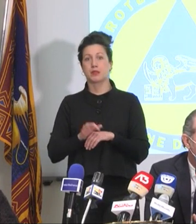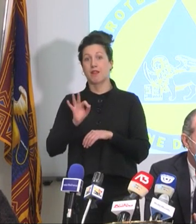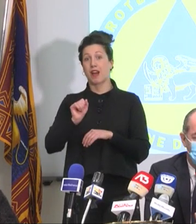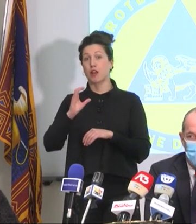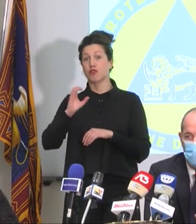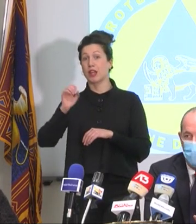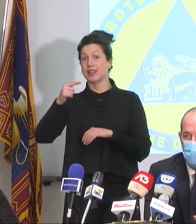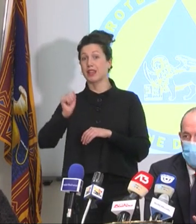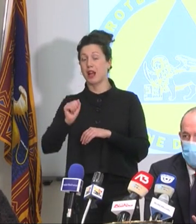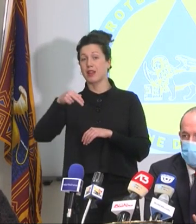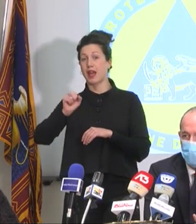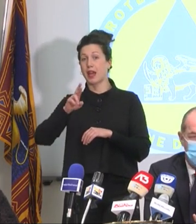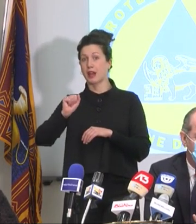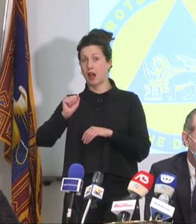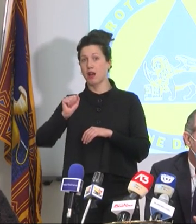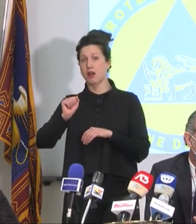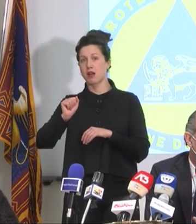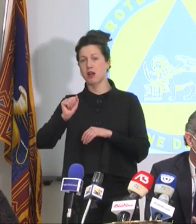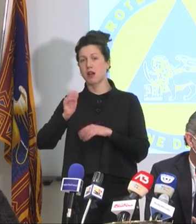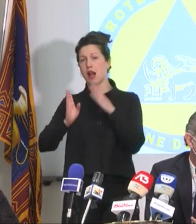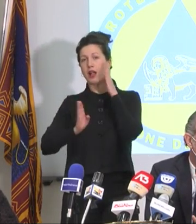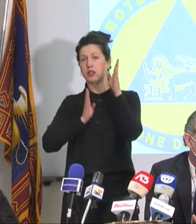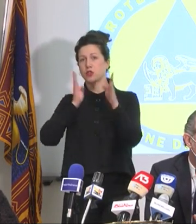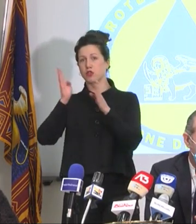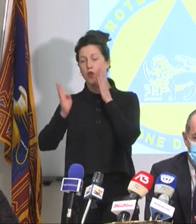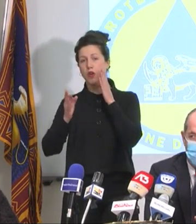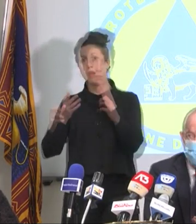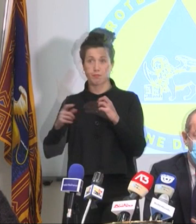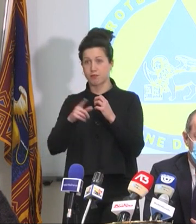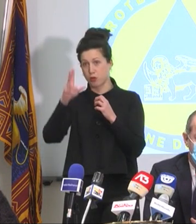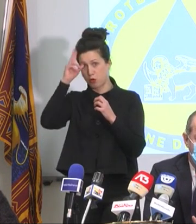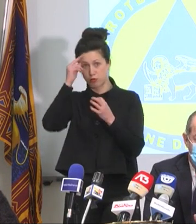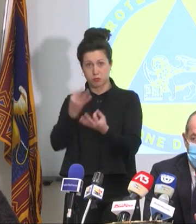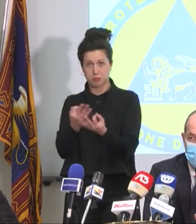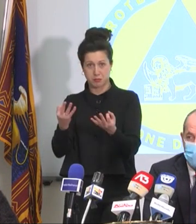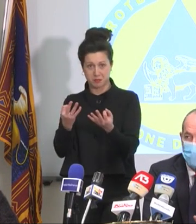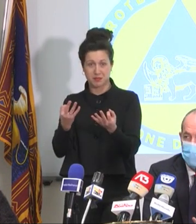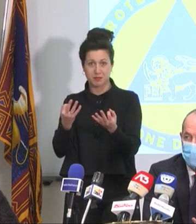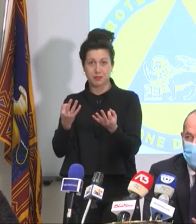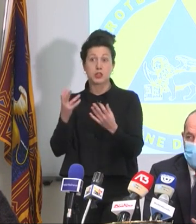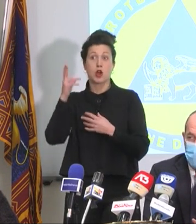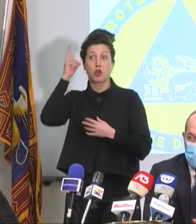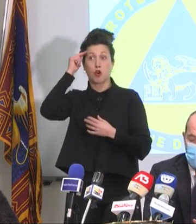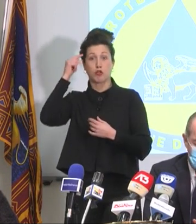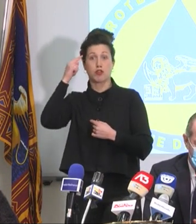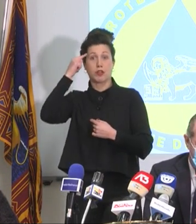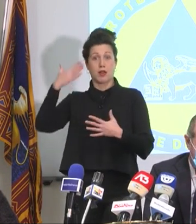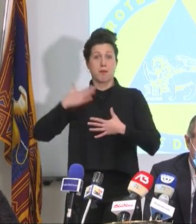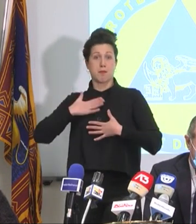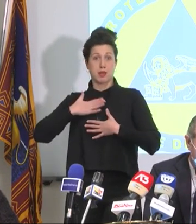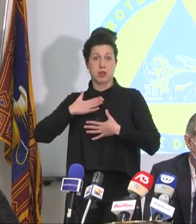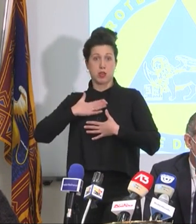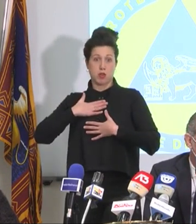riprende purtroppo un periodo storico buio della nostra storia conoscete le mie idee e penso che